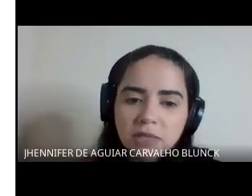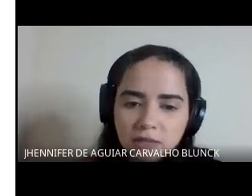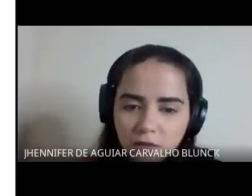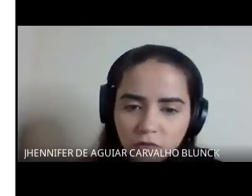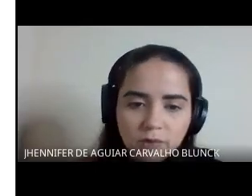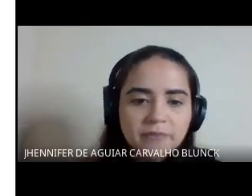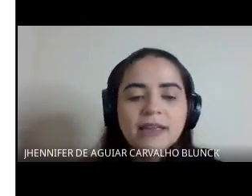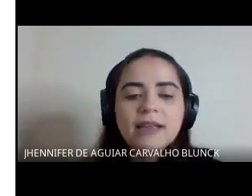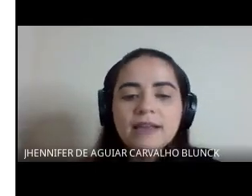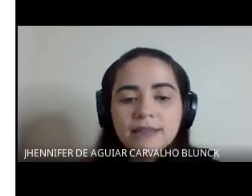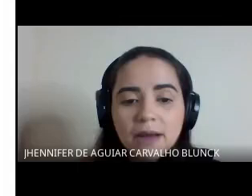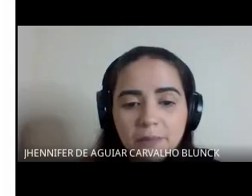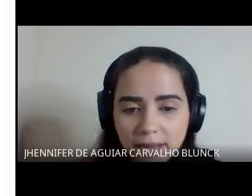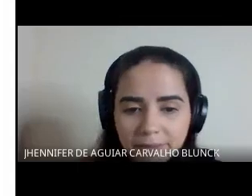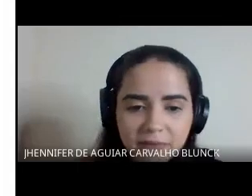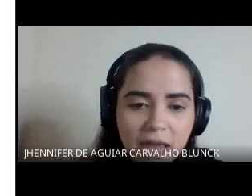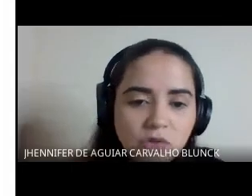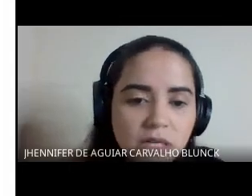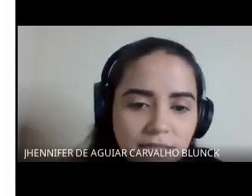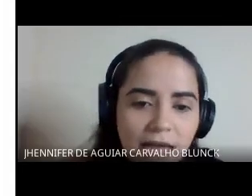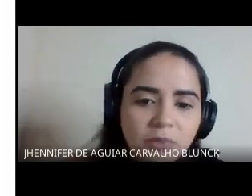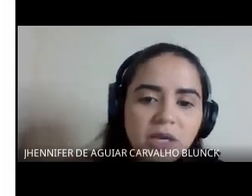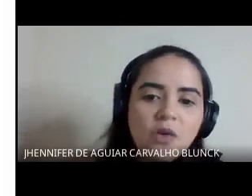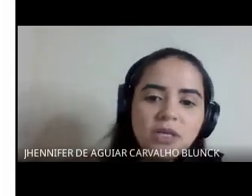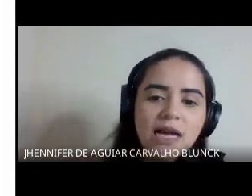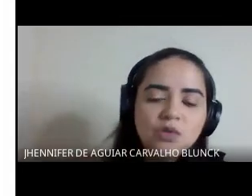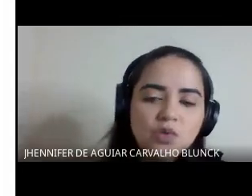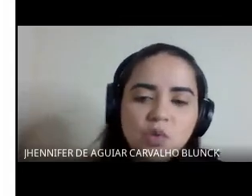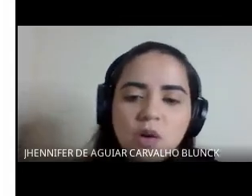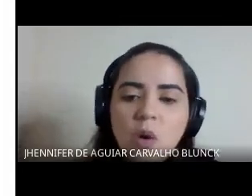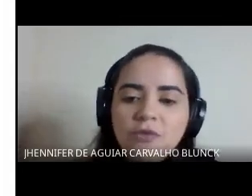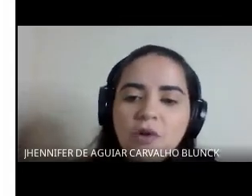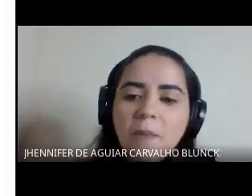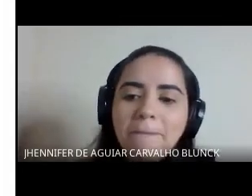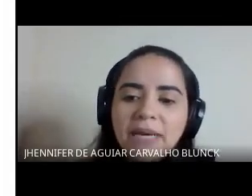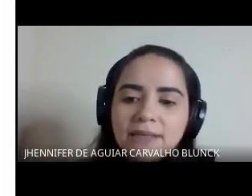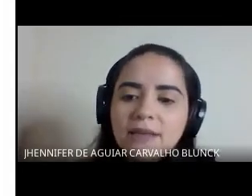sinal específico. Letra B. É utilizado pela comunidade surda